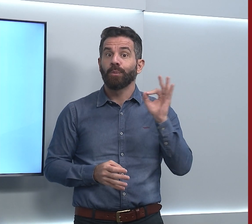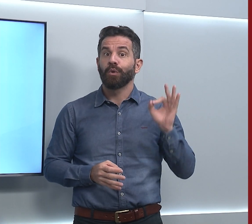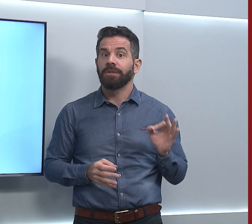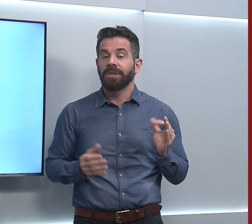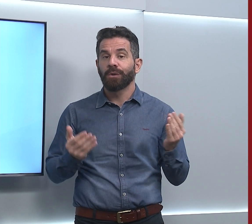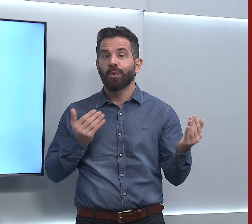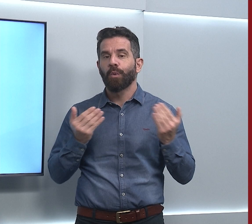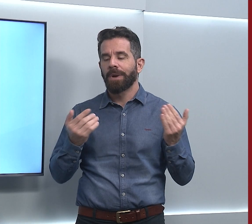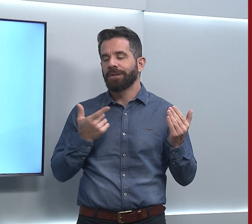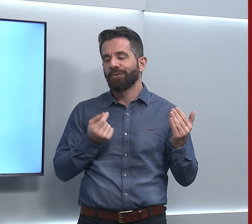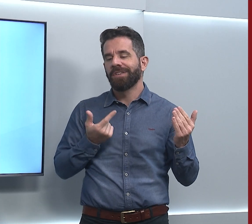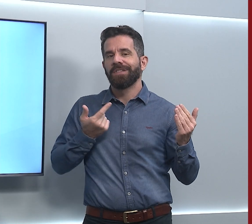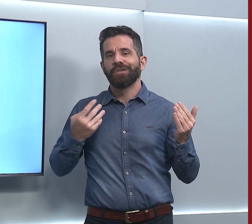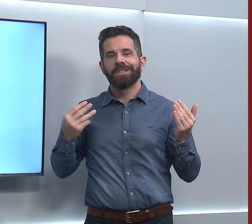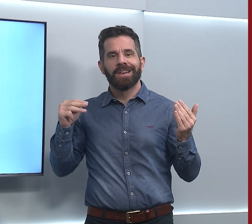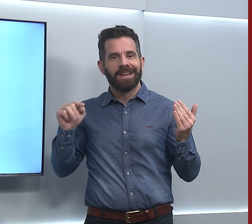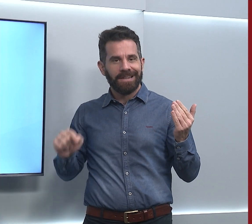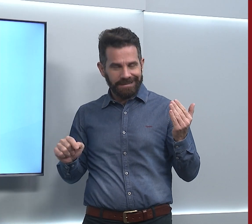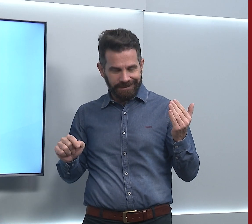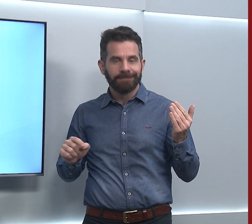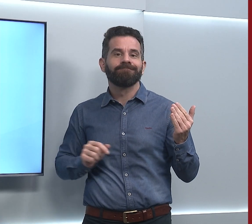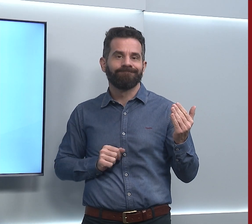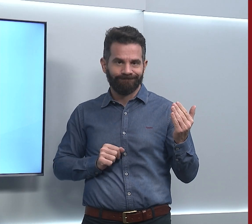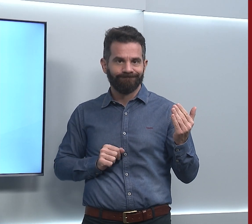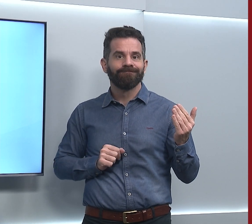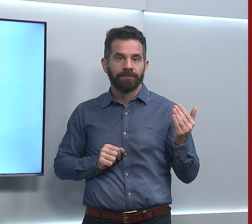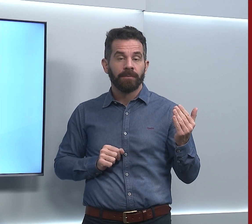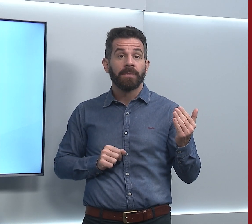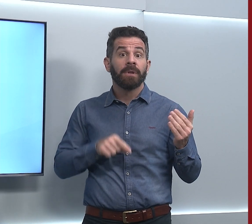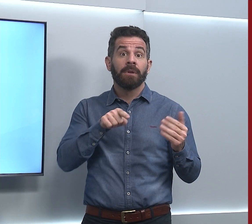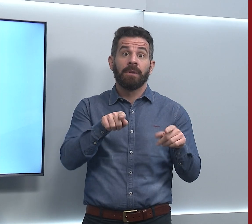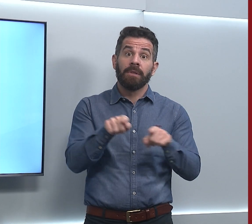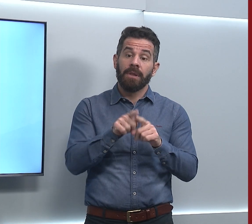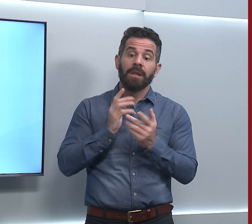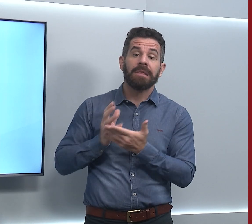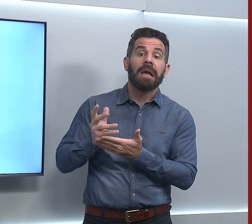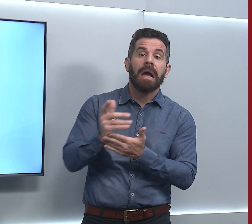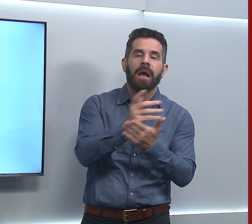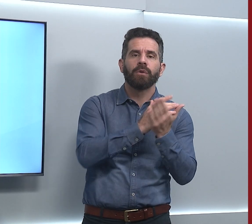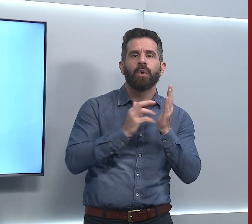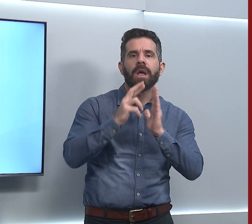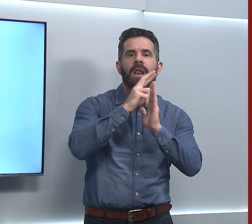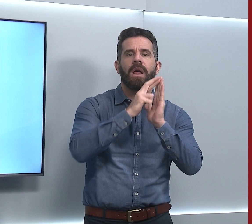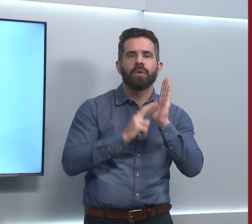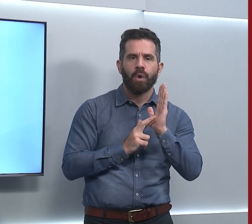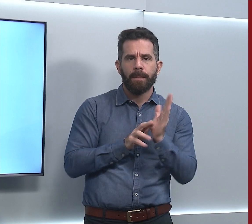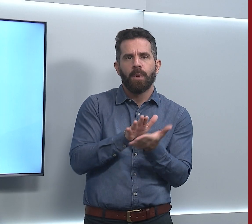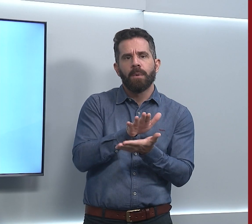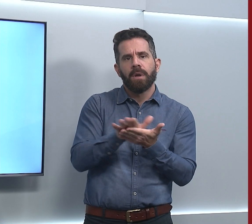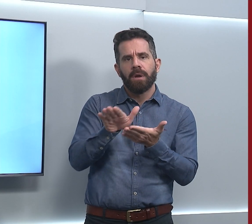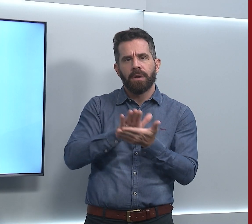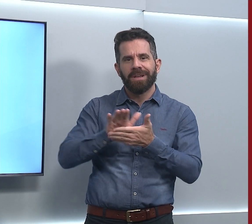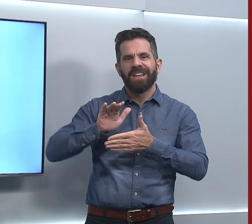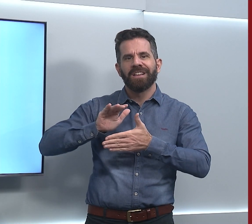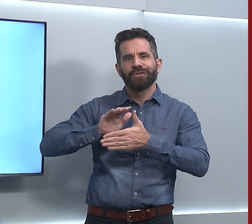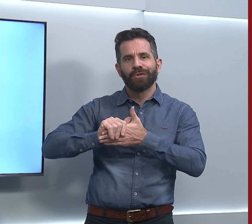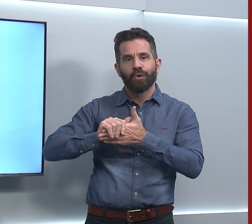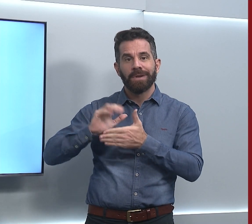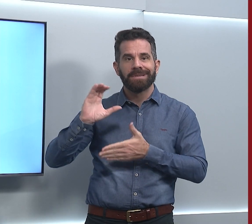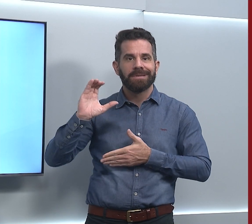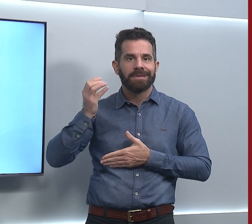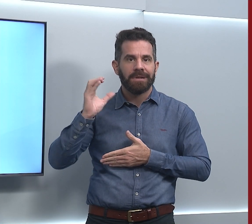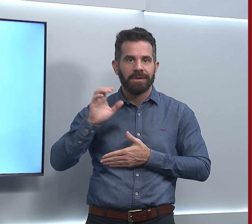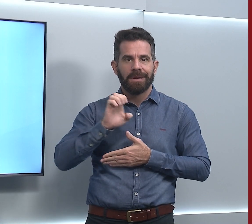em comparação ao ano anterior, 2023. Esses dados são do relatório publicado pela editora